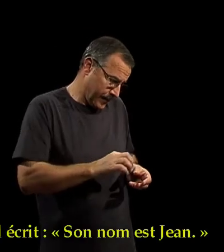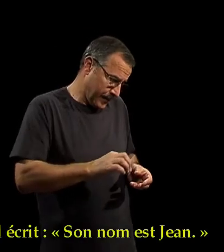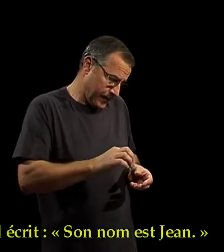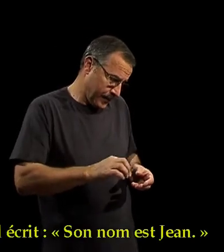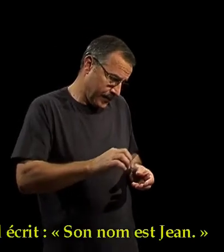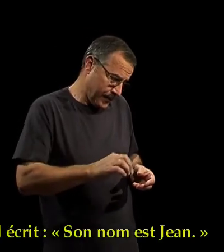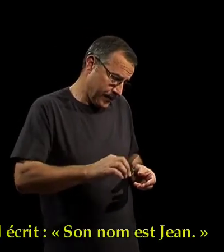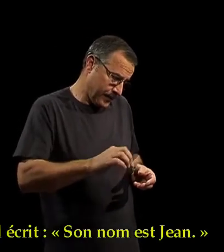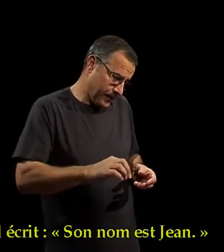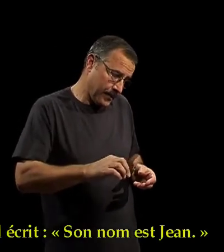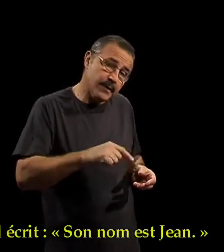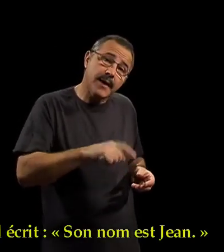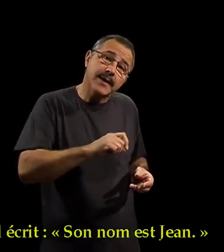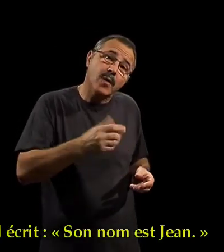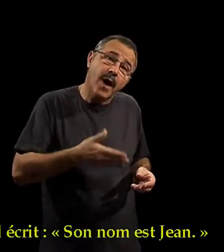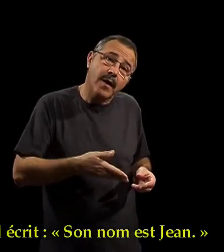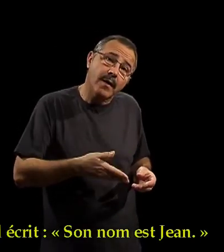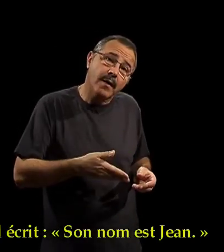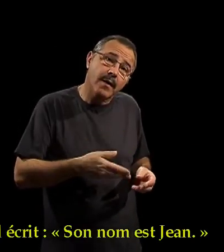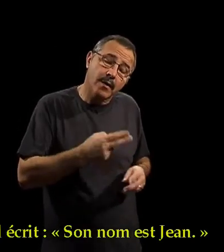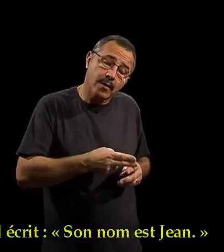Il écrit: Son nom est Jean.